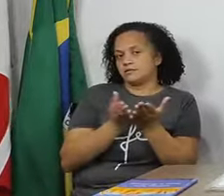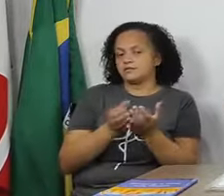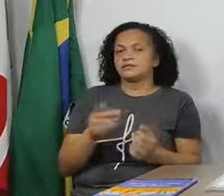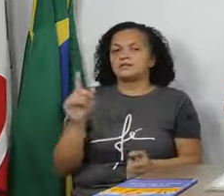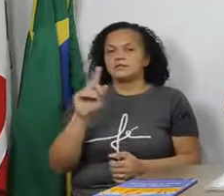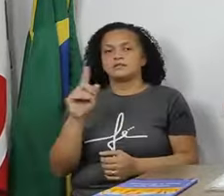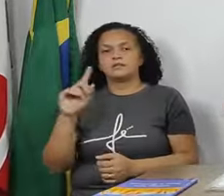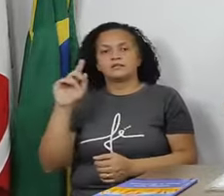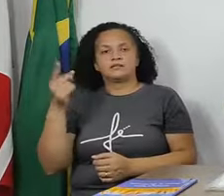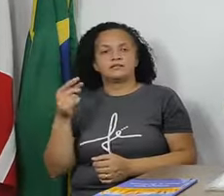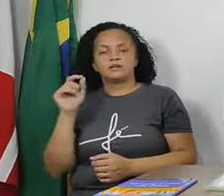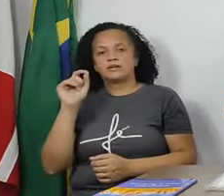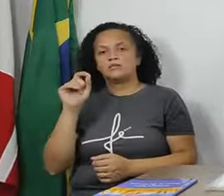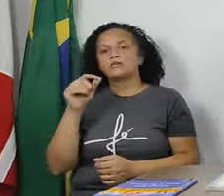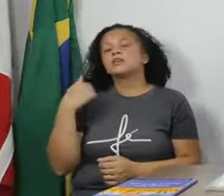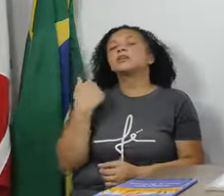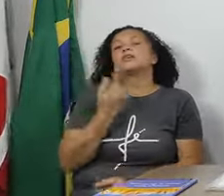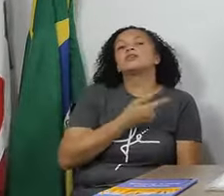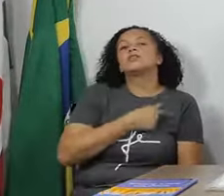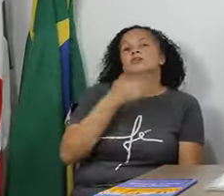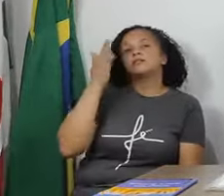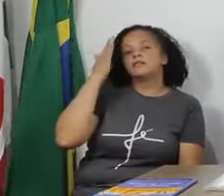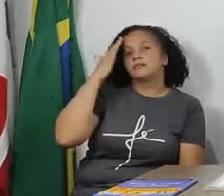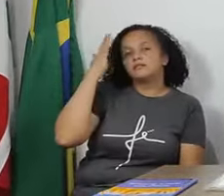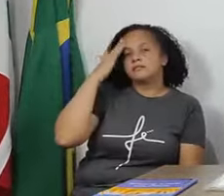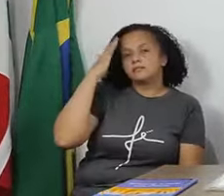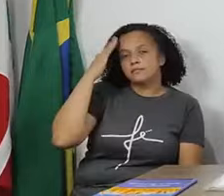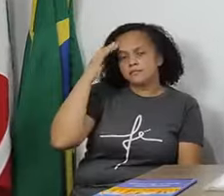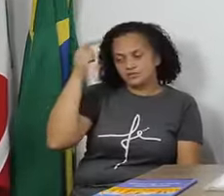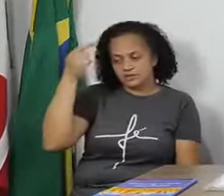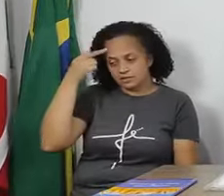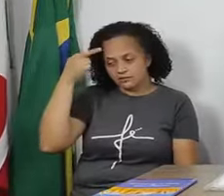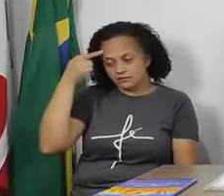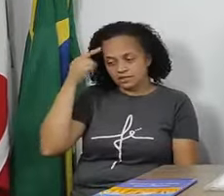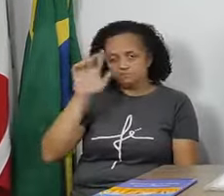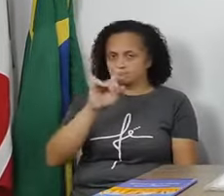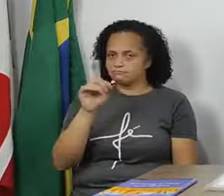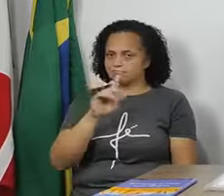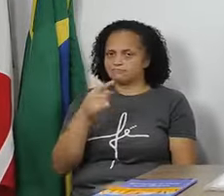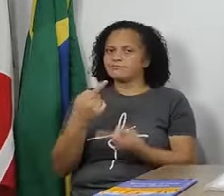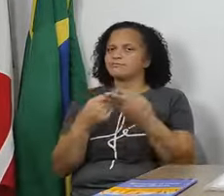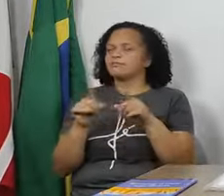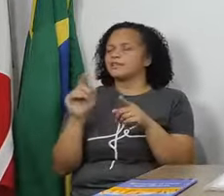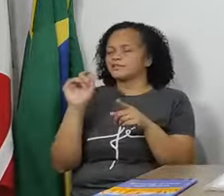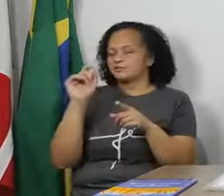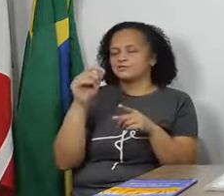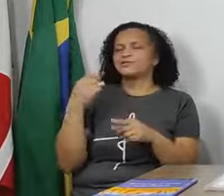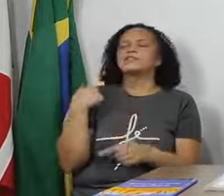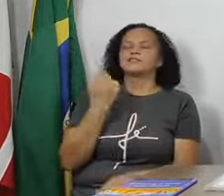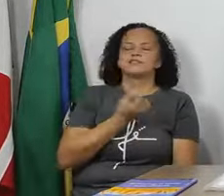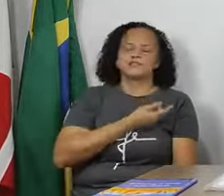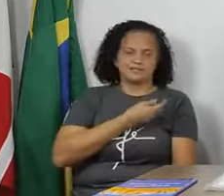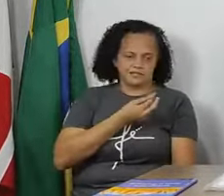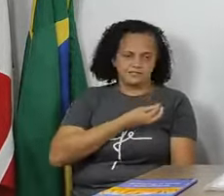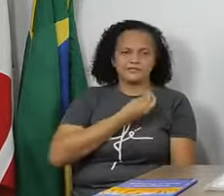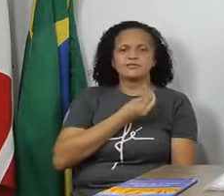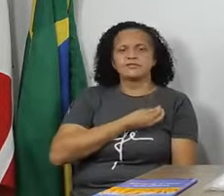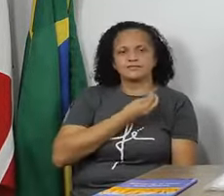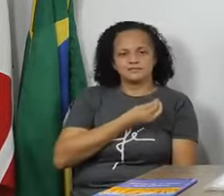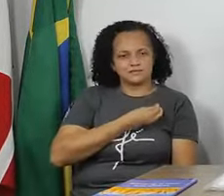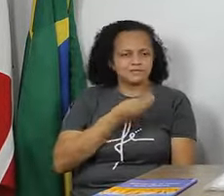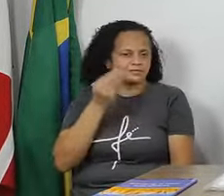sabe teoricamente, mentalmente, é o tanto que a gente vive, é o tanto que a gente